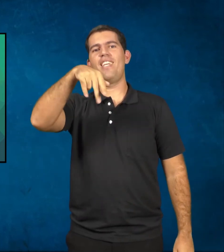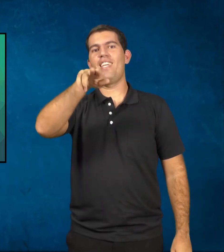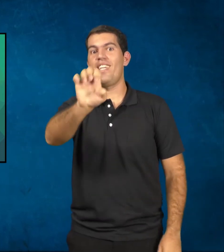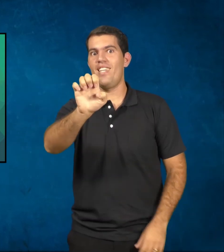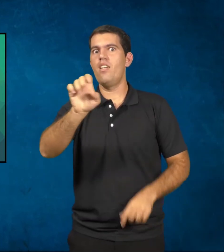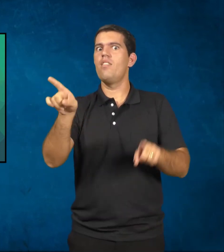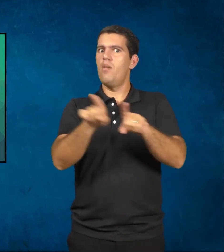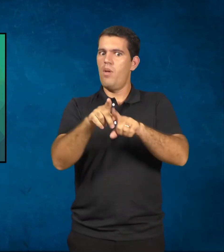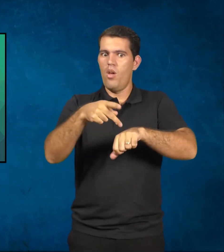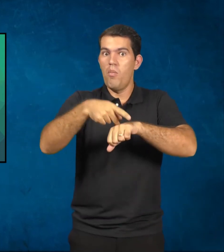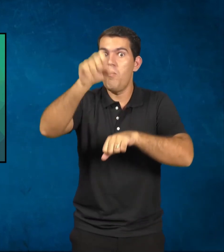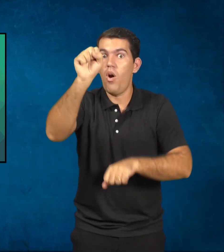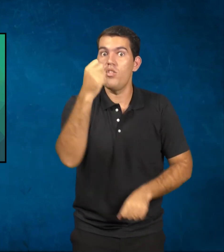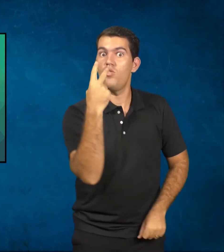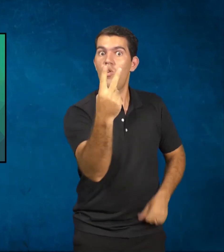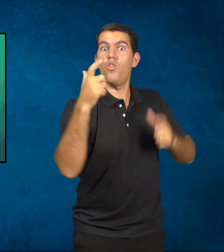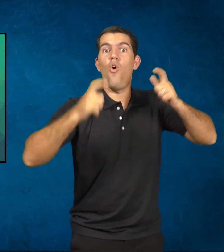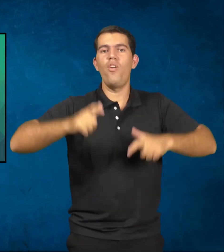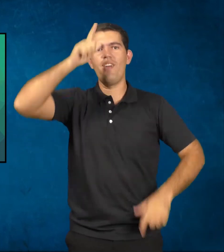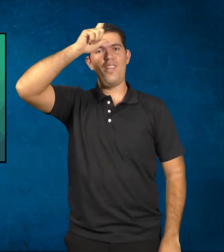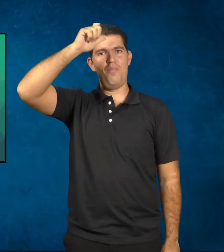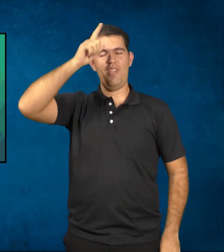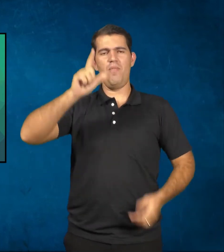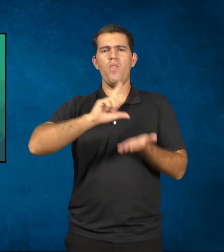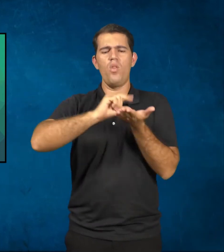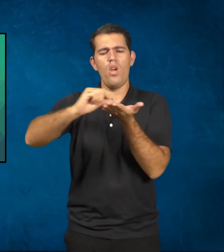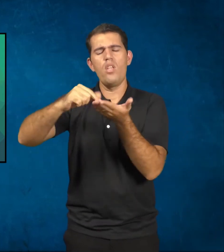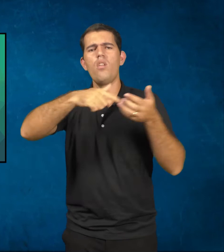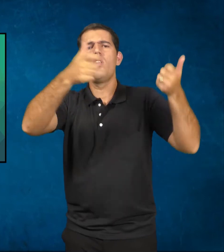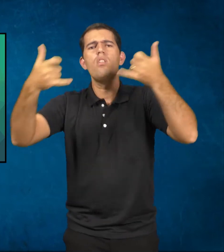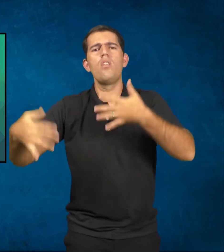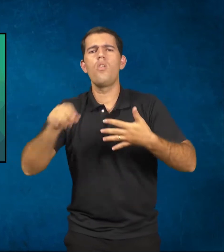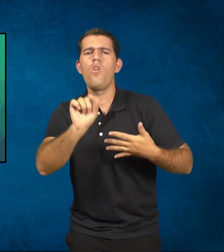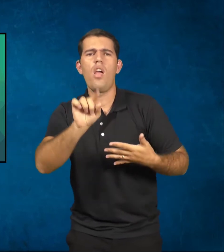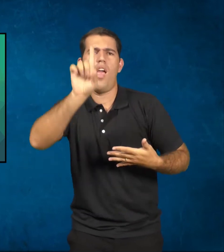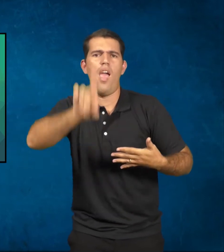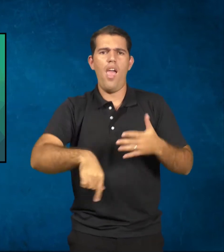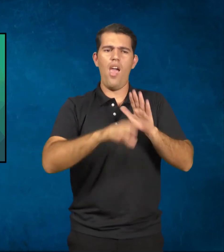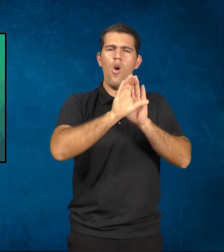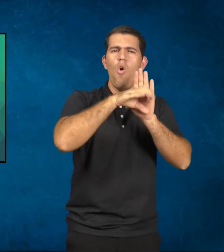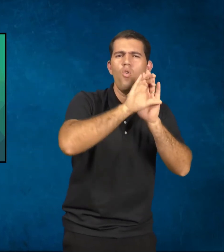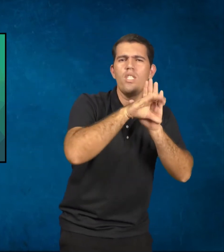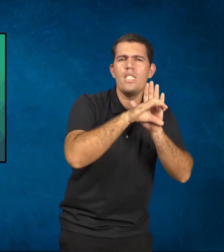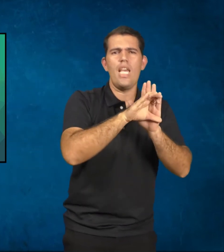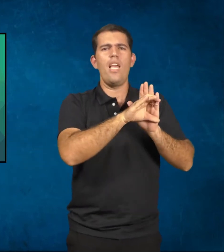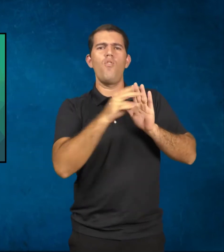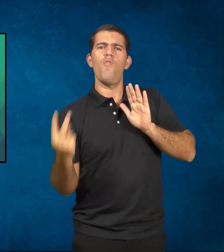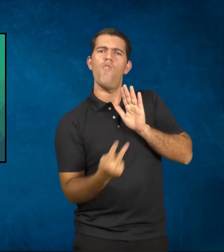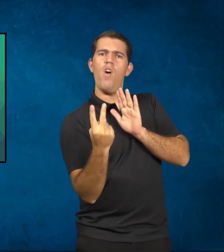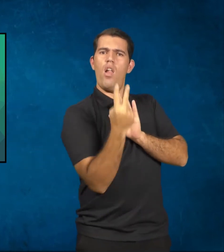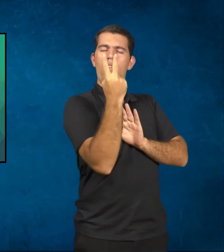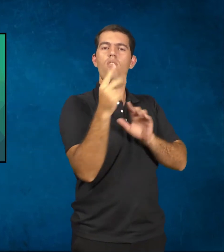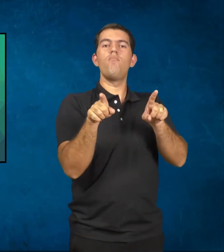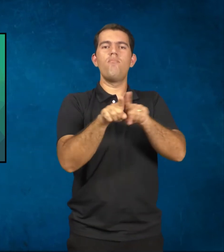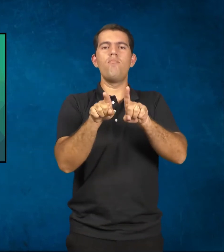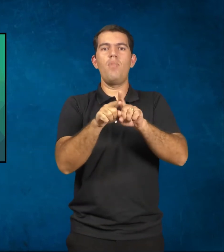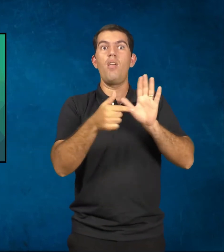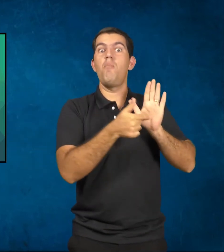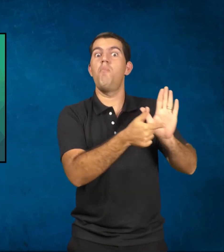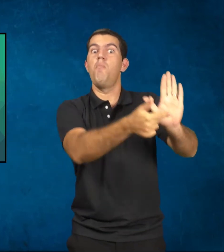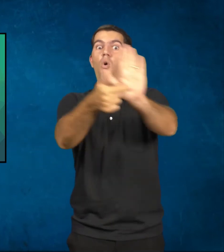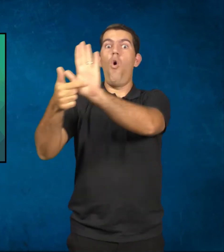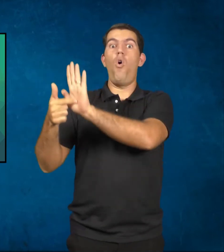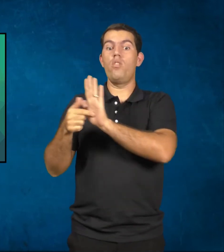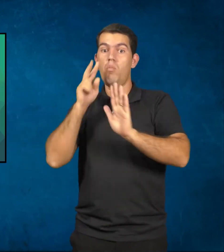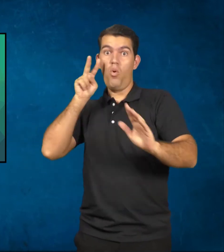2 pós-doutorados na Alemanha. No artigo, ele aborda a definição do conceito de valor e expõe, desde um ponto